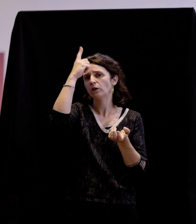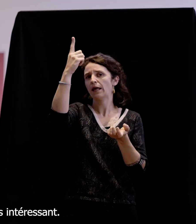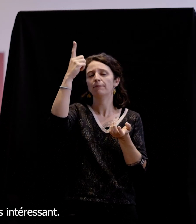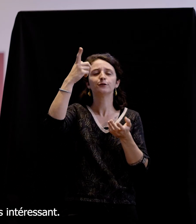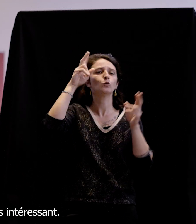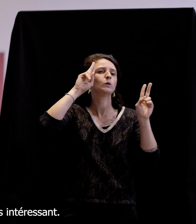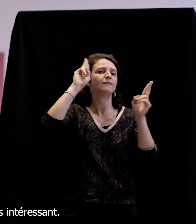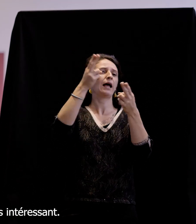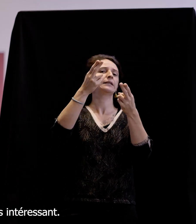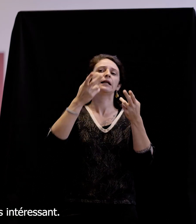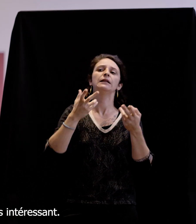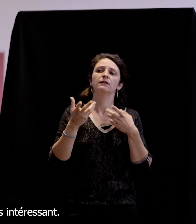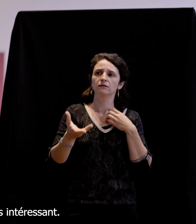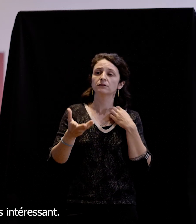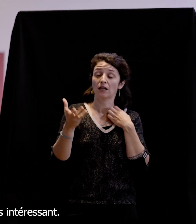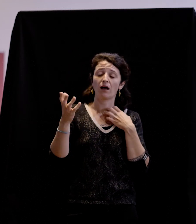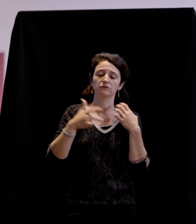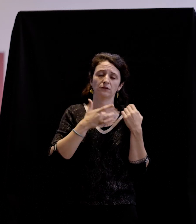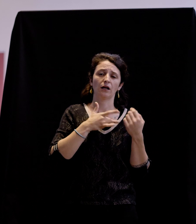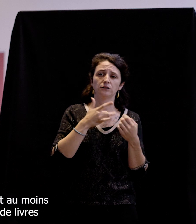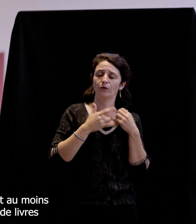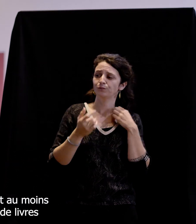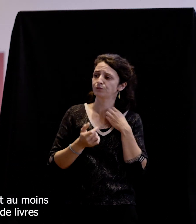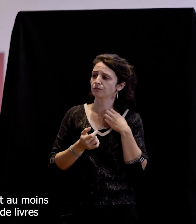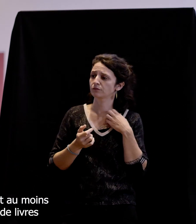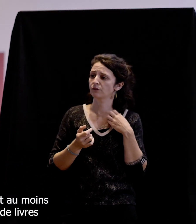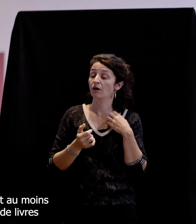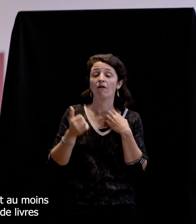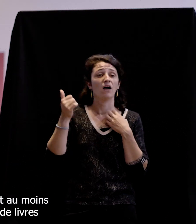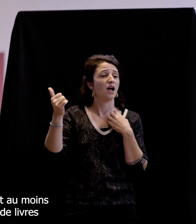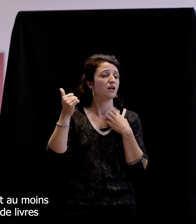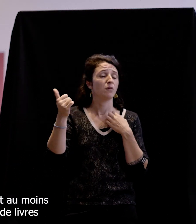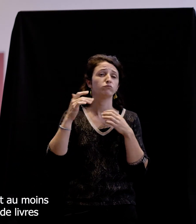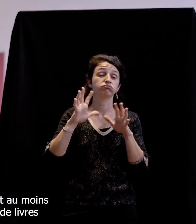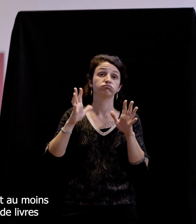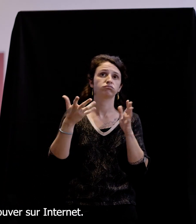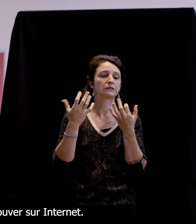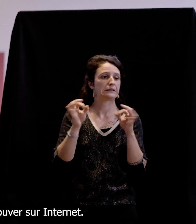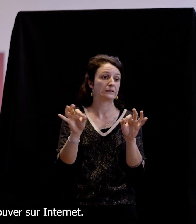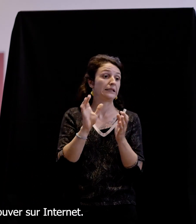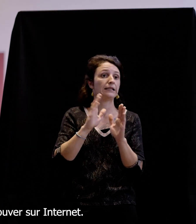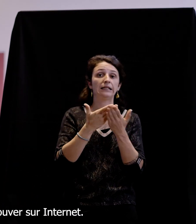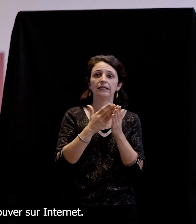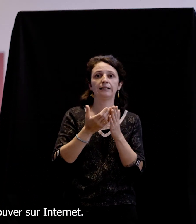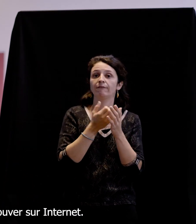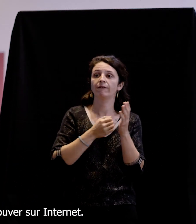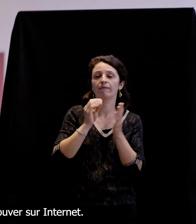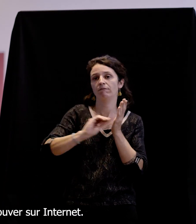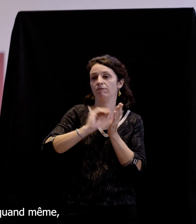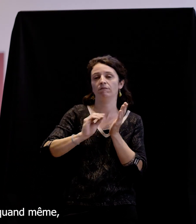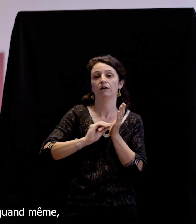d'universalité, et c'est aussi très intéressant. Donc elle a fait au moins une dizaine de livres, hein, voilà, que vous pouvez retrouver sur